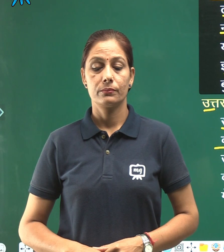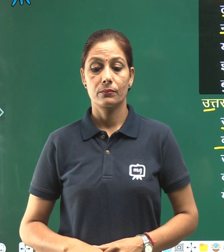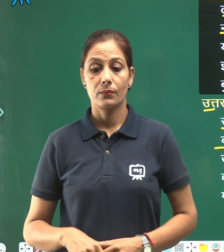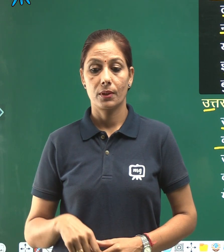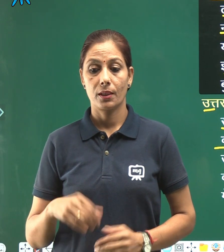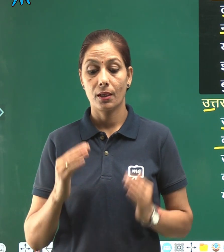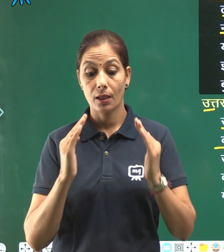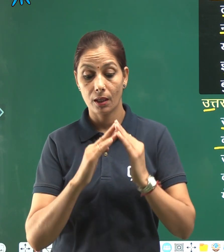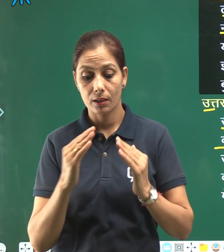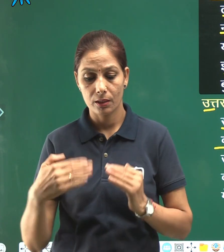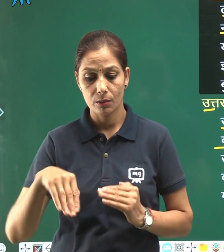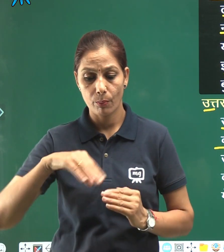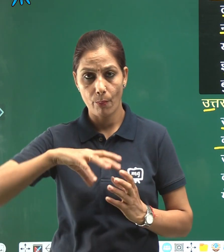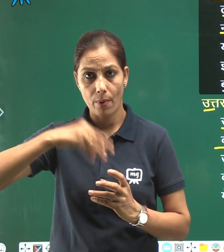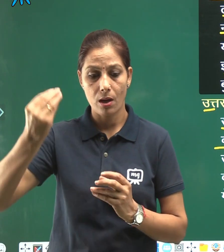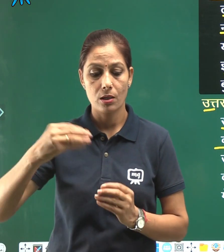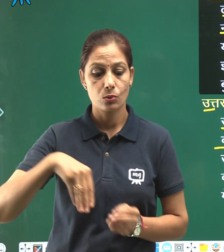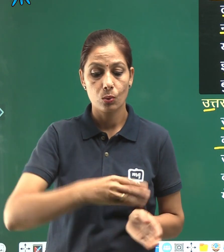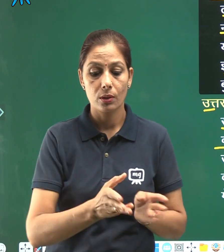गली में